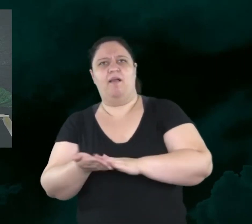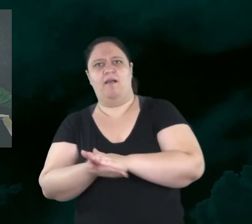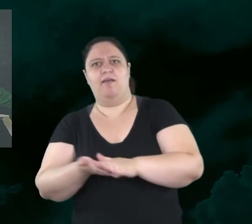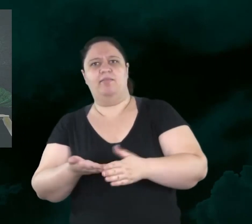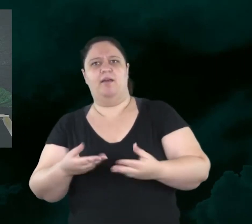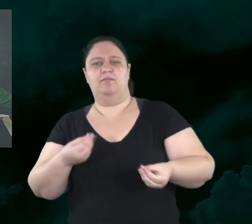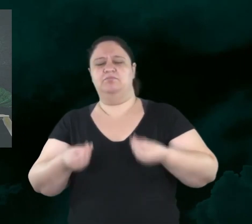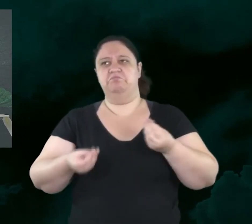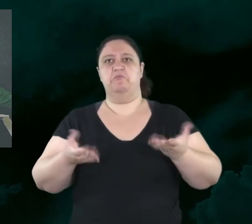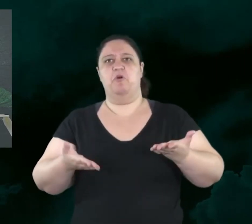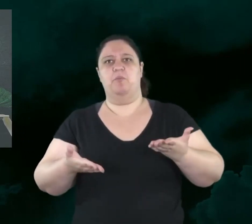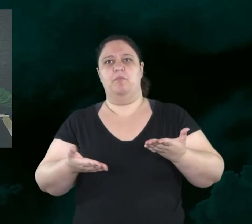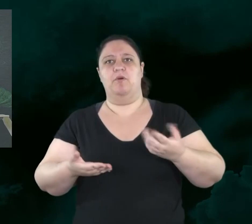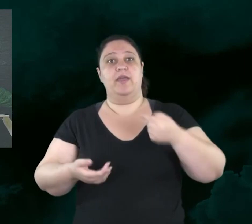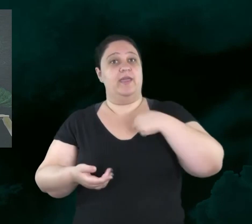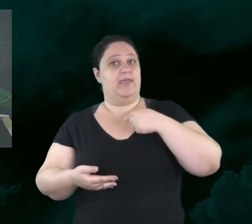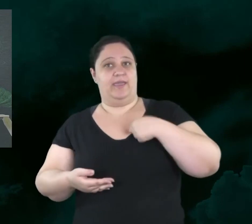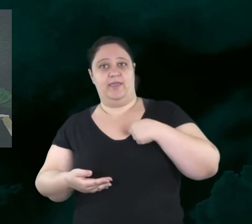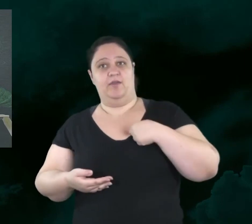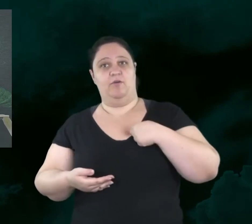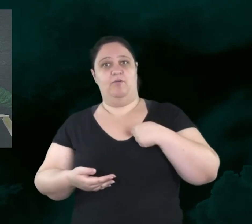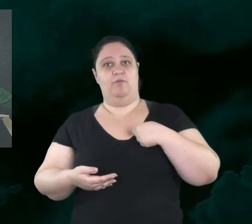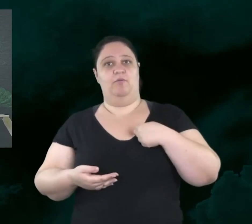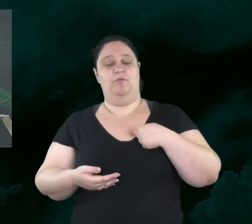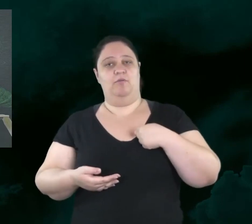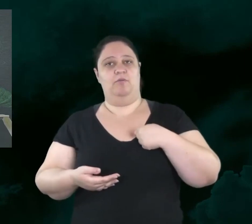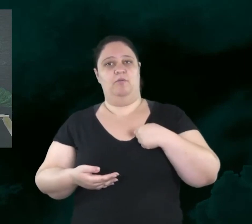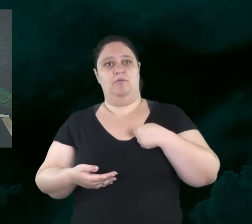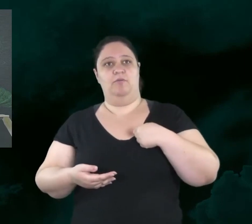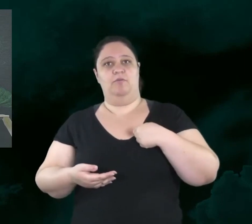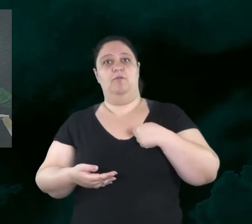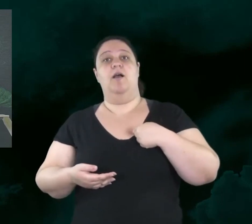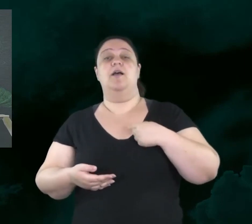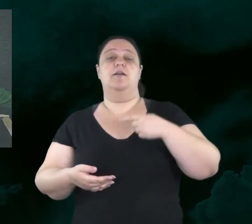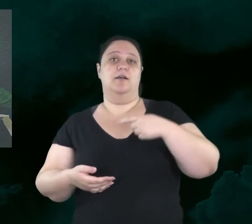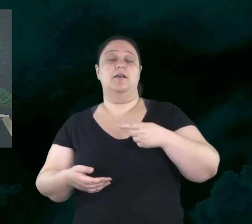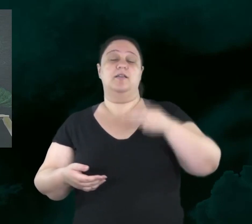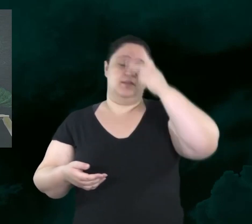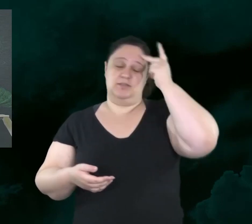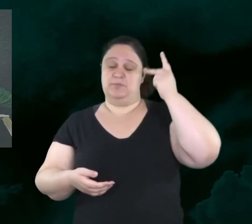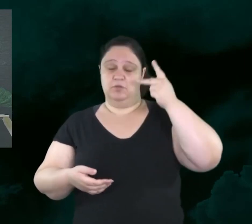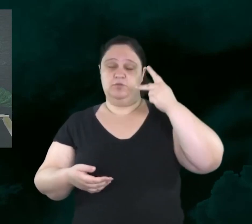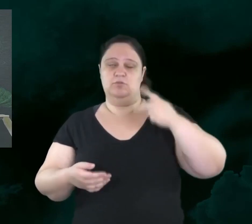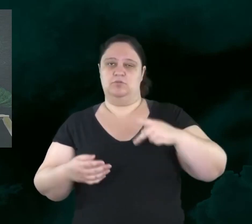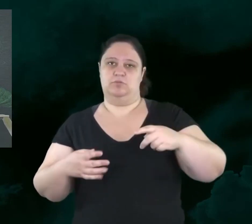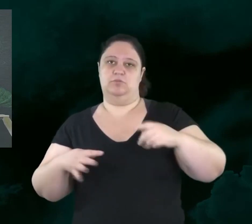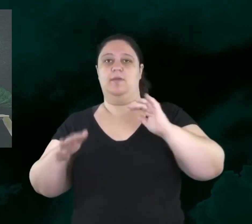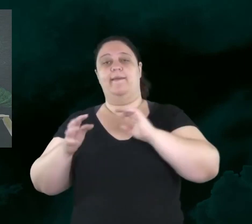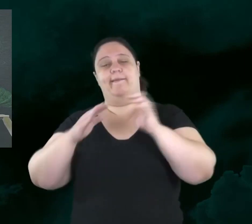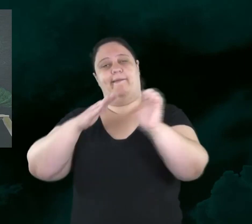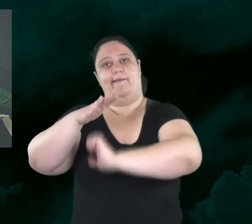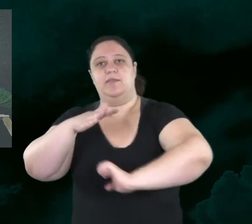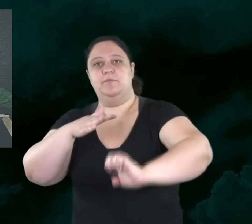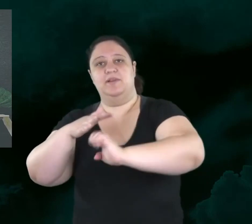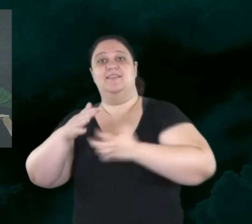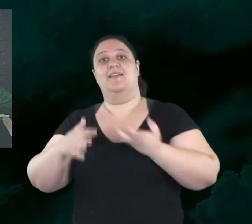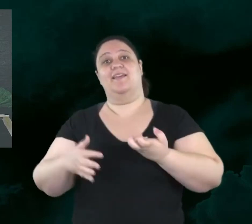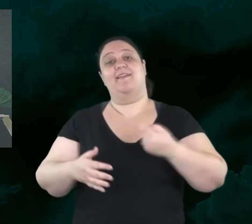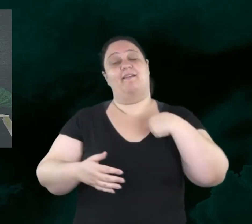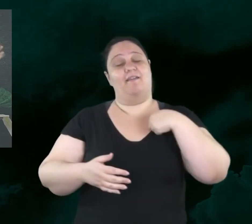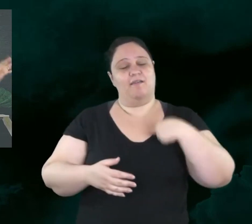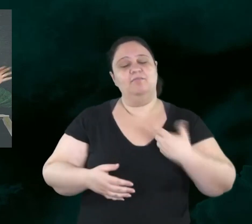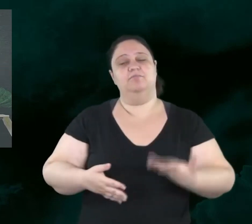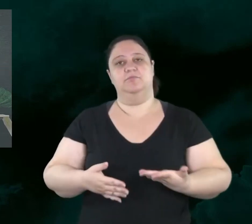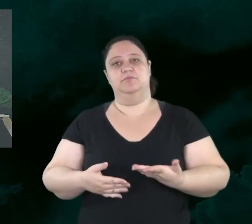você não é cliente, você é um produto. Então, é um produto vendido para